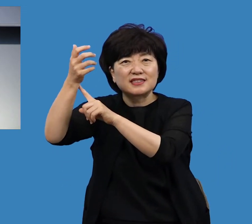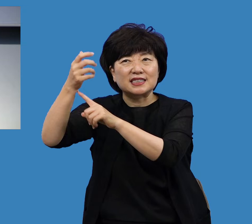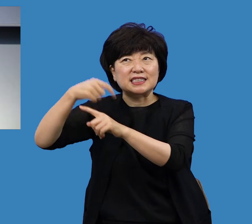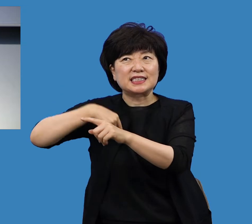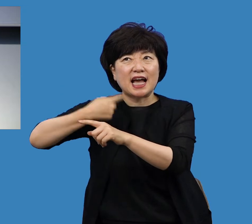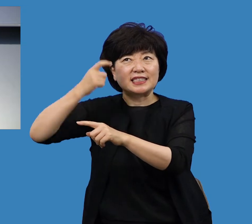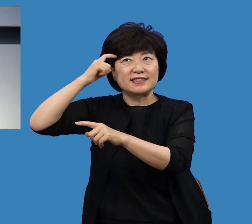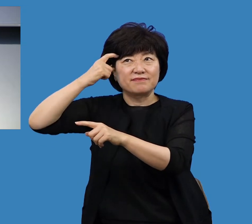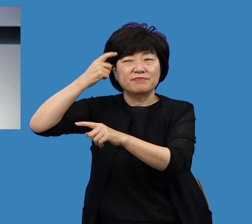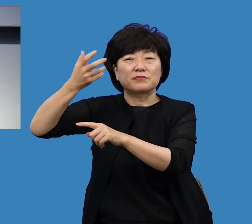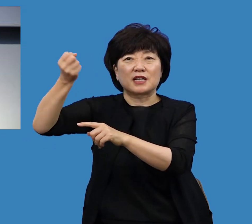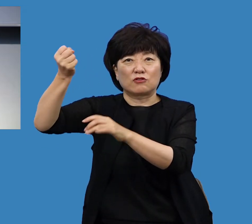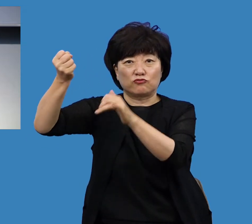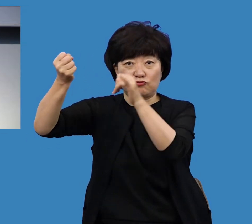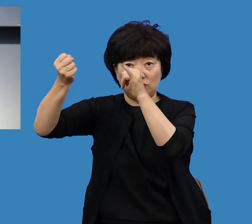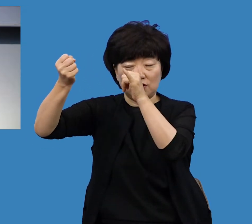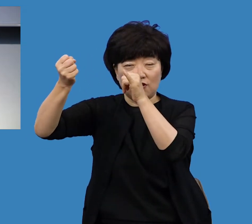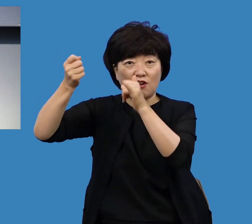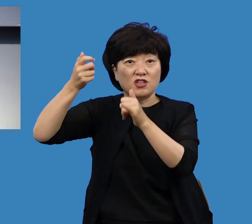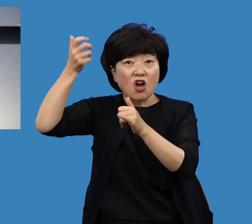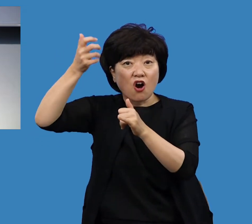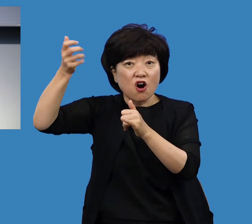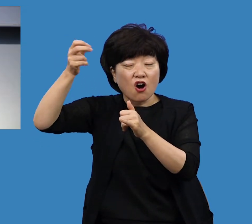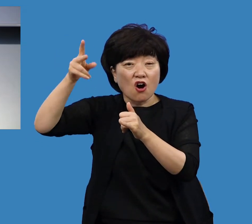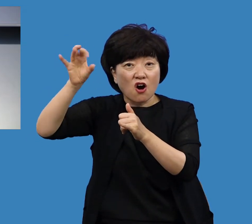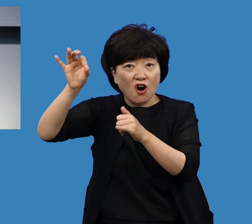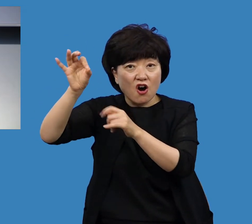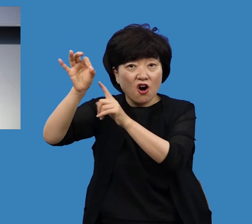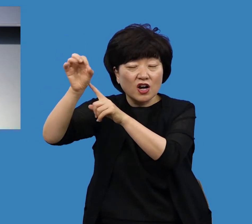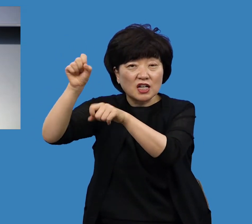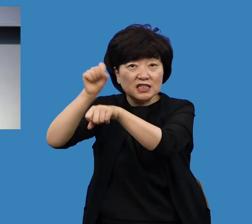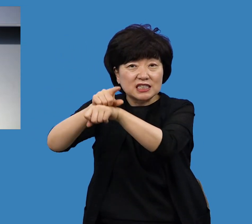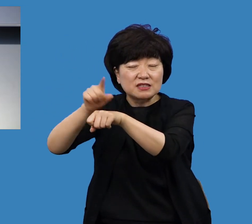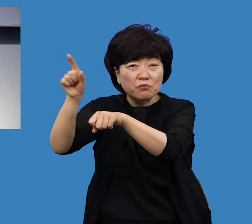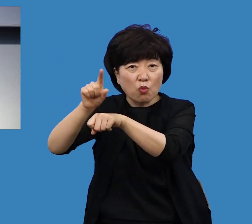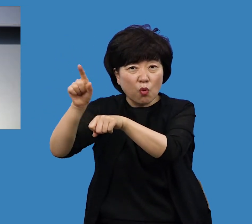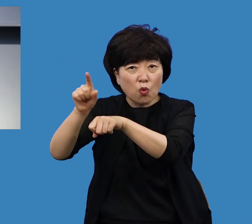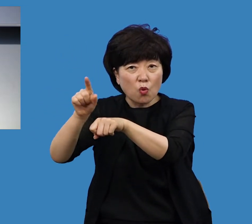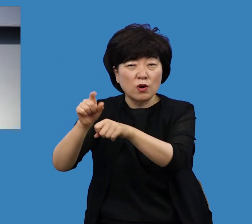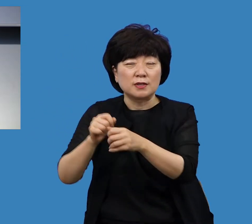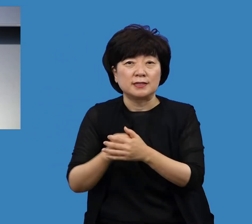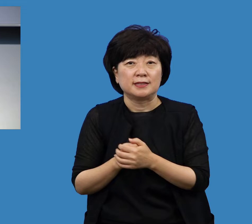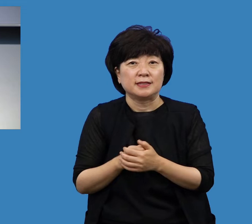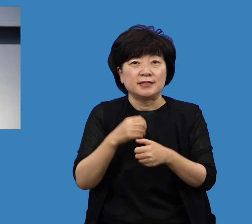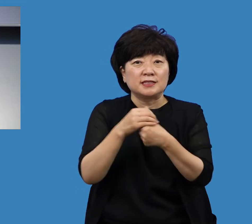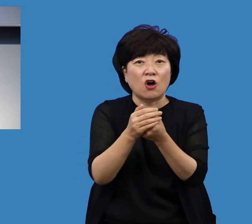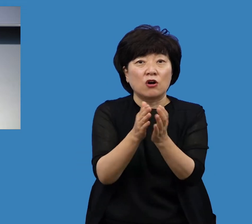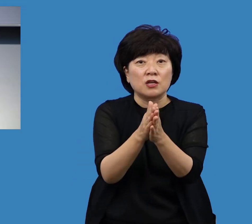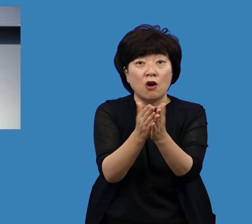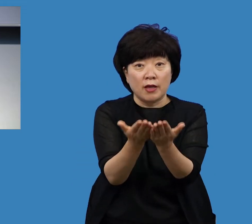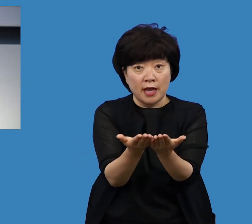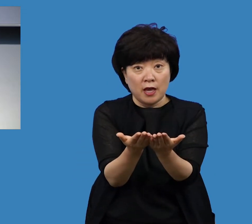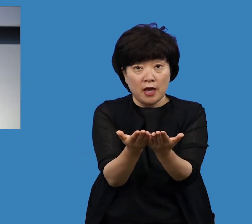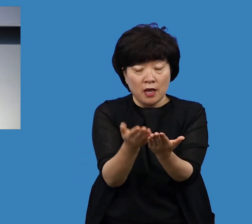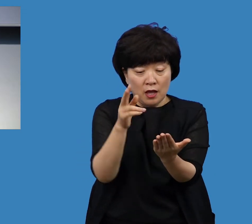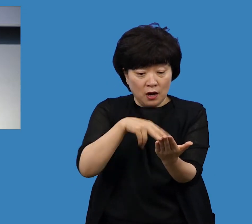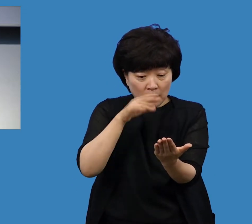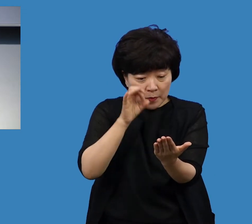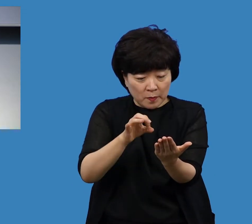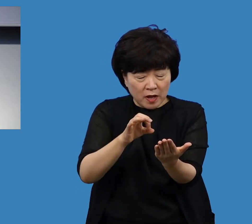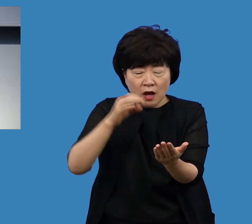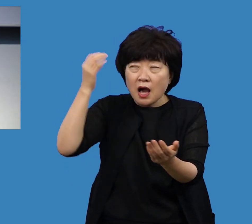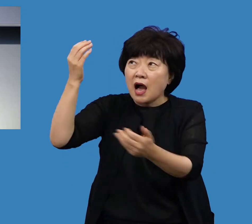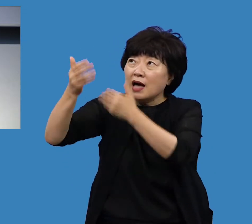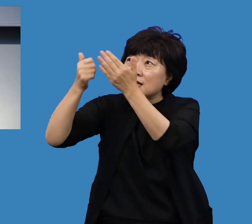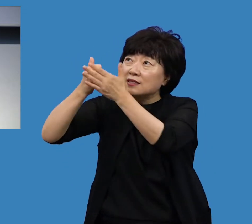건가? 영은 어떤 속성을 가지고 있는가? 영의 정확한 정체는 뭘까? 그래서 이 성경에 보면은 이 하나님의 영